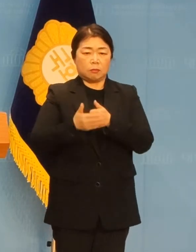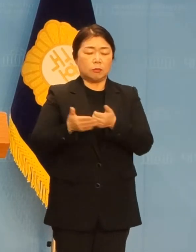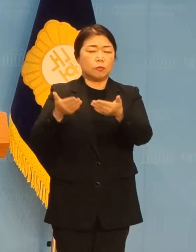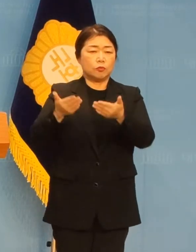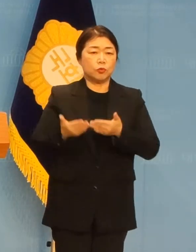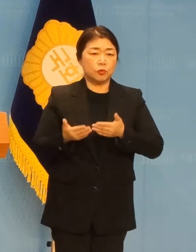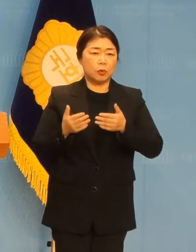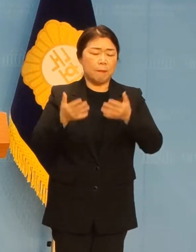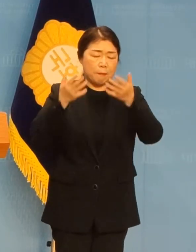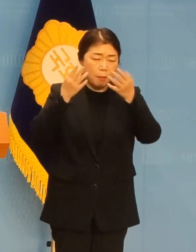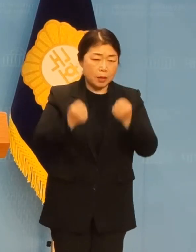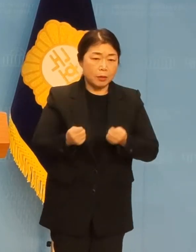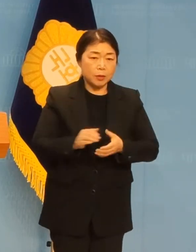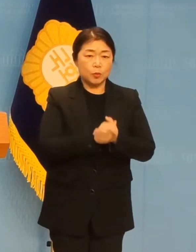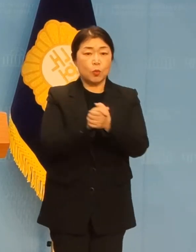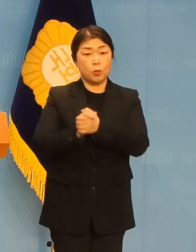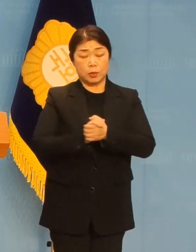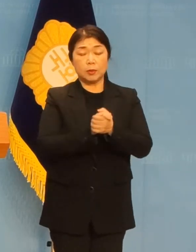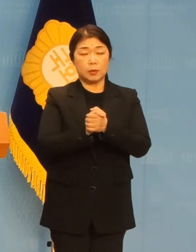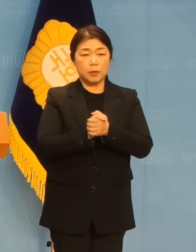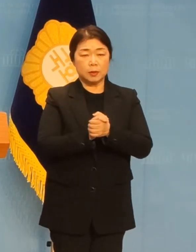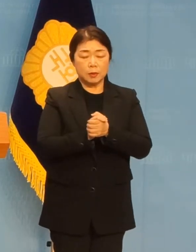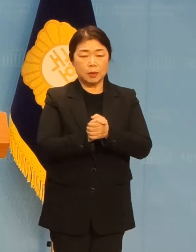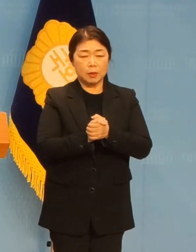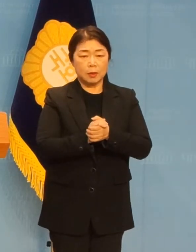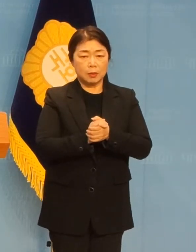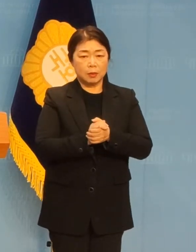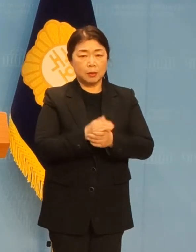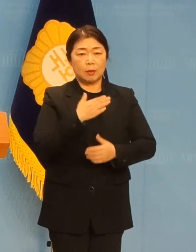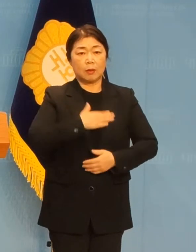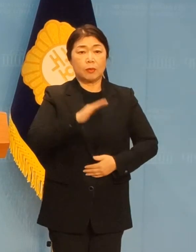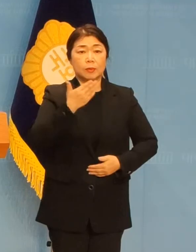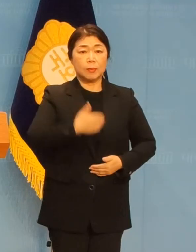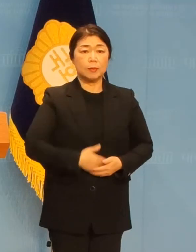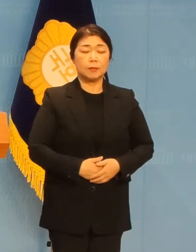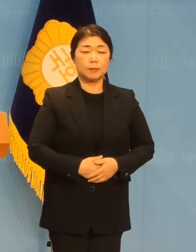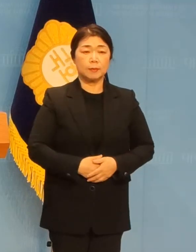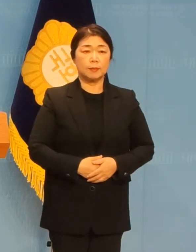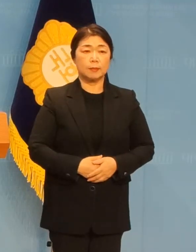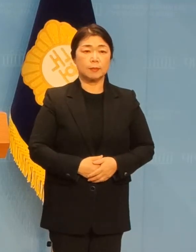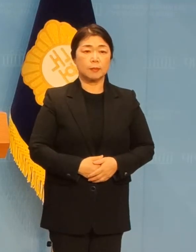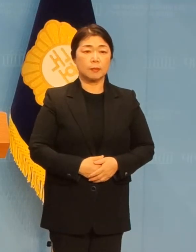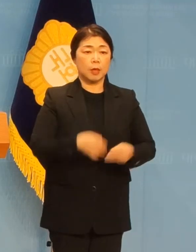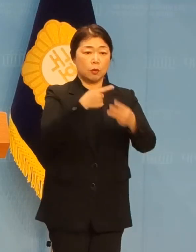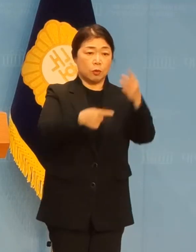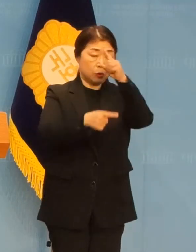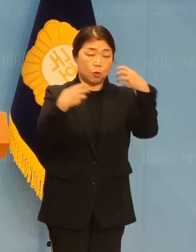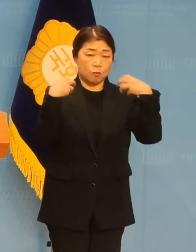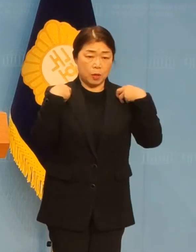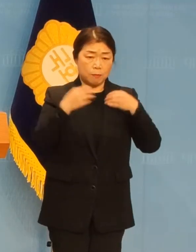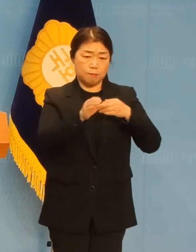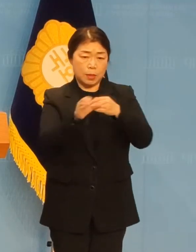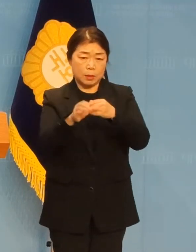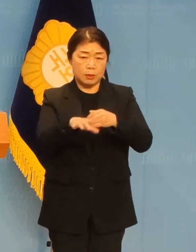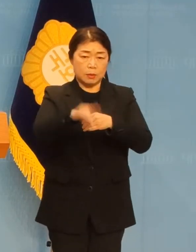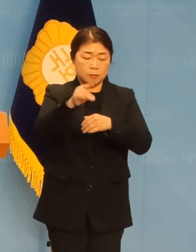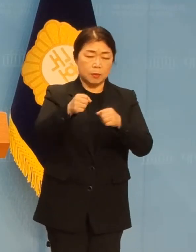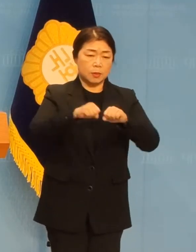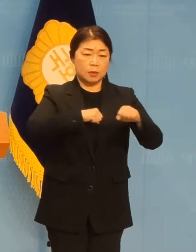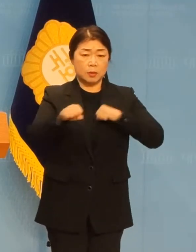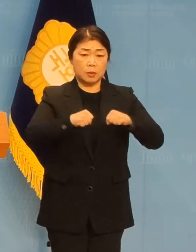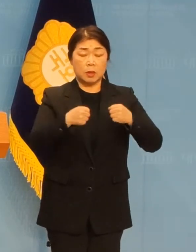주시는 많은 동지들도 얻었습니다. 윤석열 정권에 맞짱 떠서 최초의 저항을